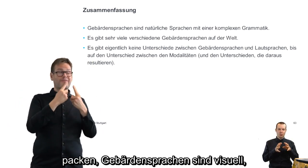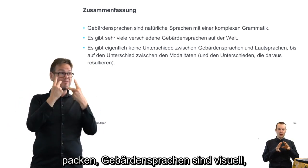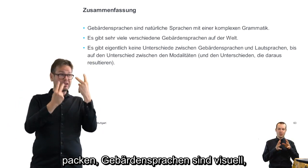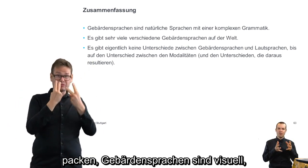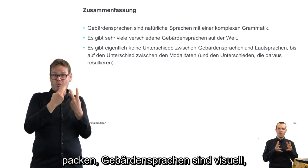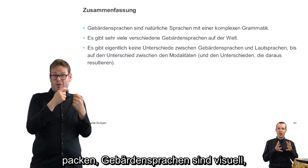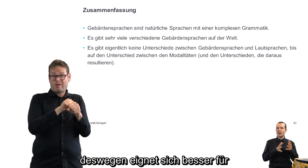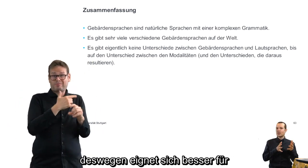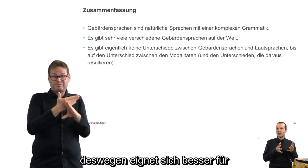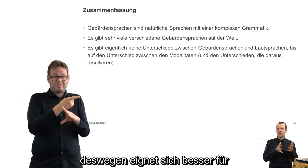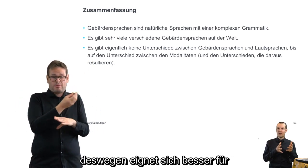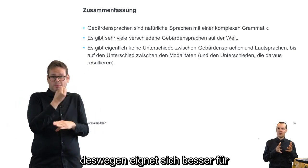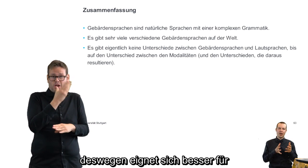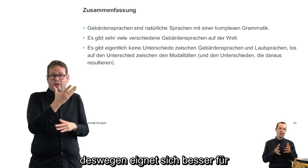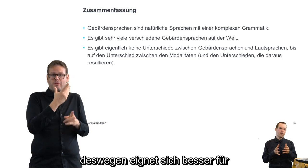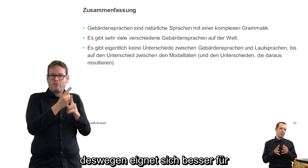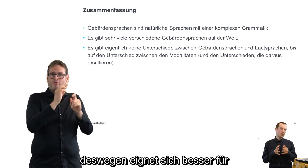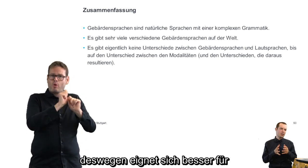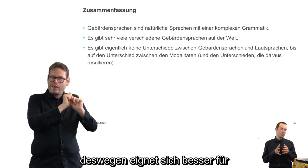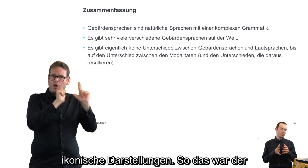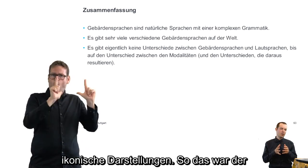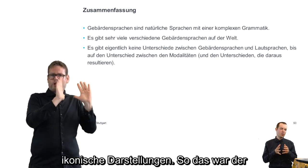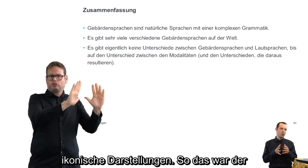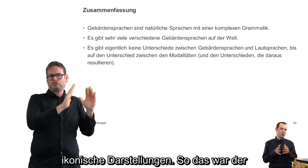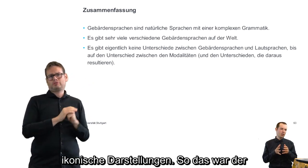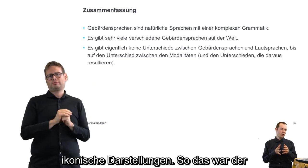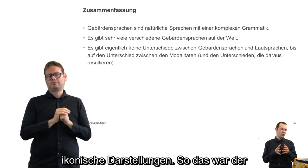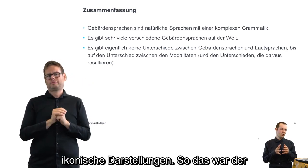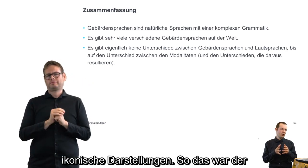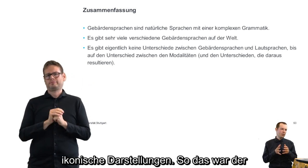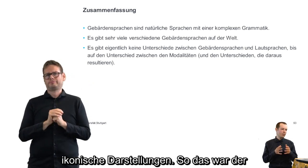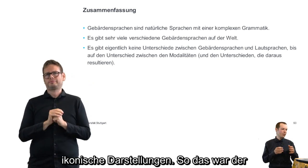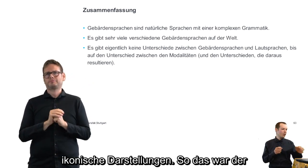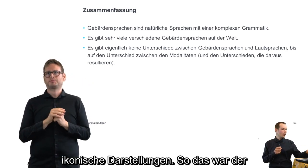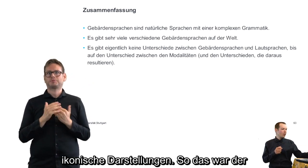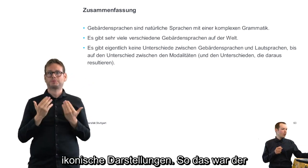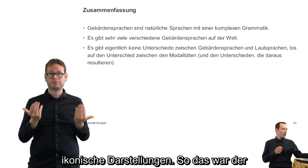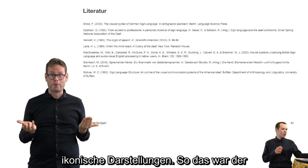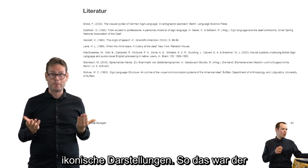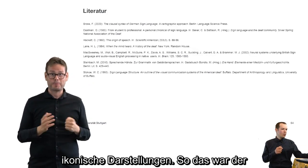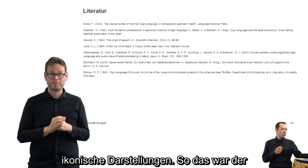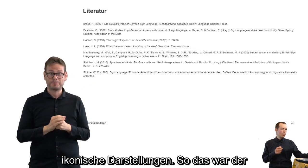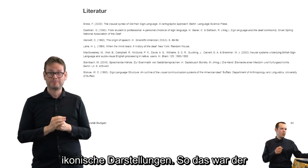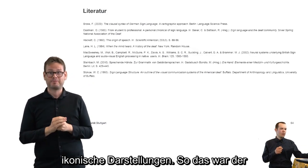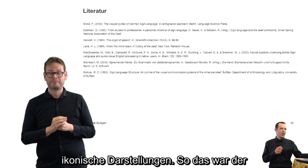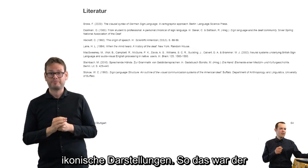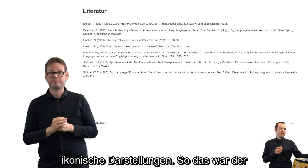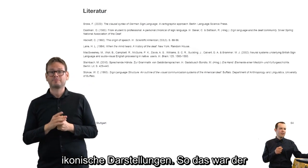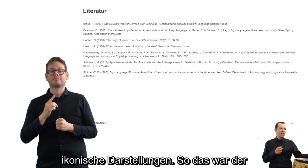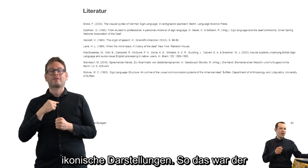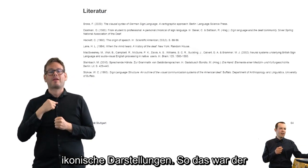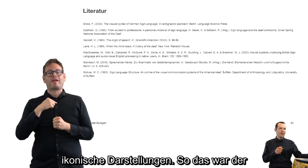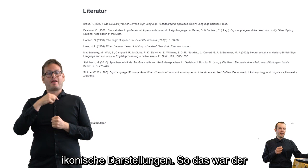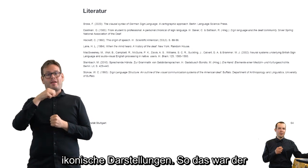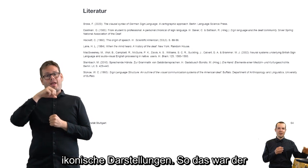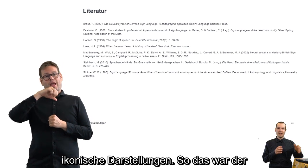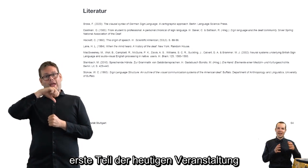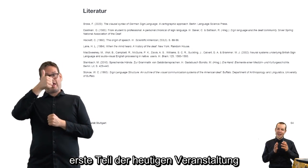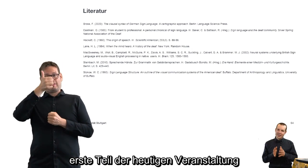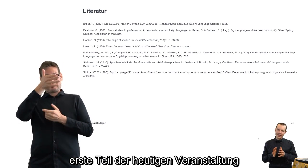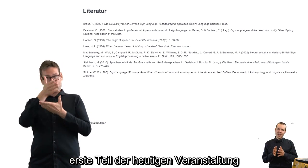Gebärdensprachen sind visuell deswegen eignet es sich besser für ikonische Darstellung so das war